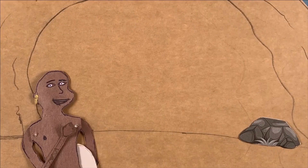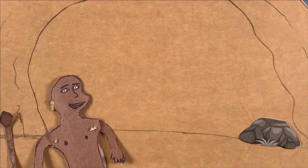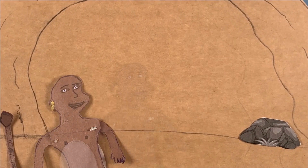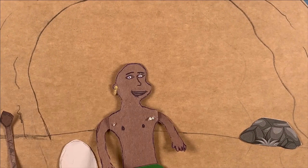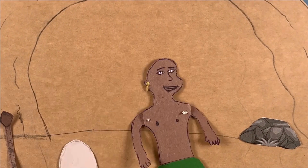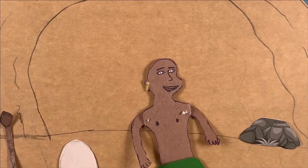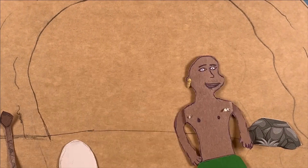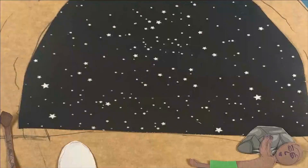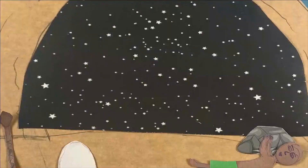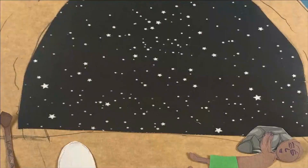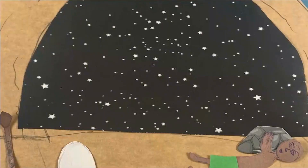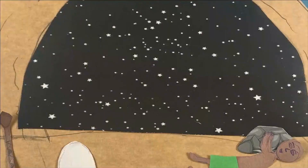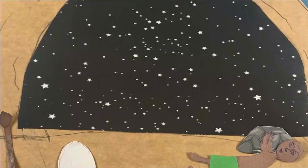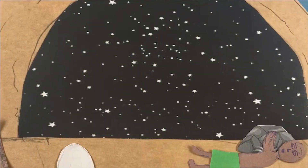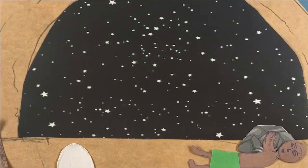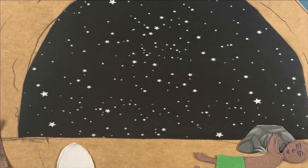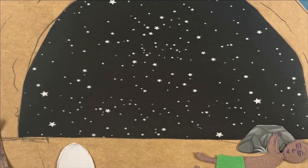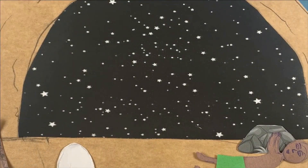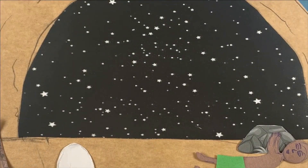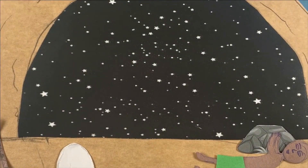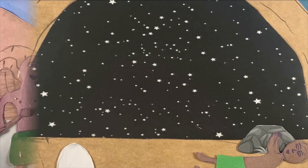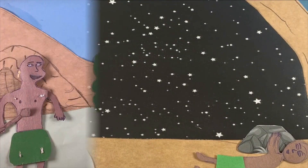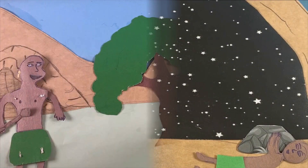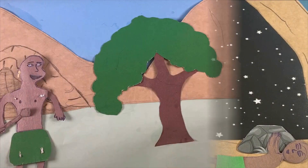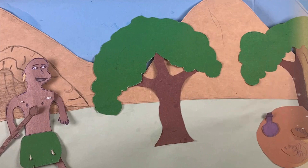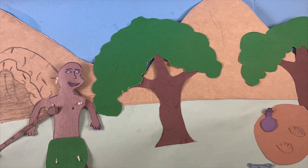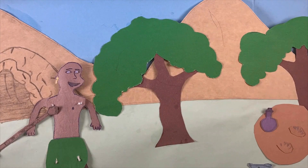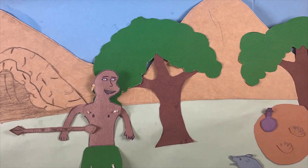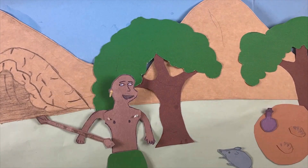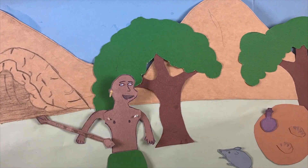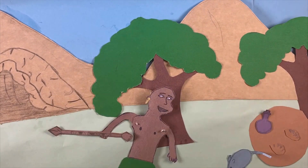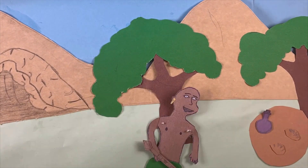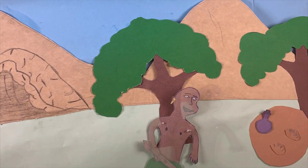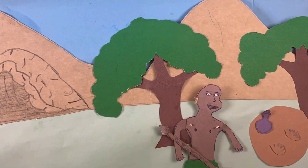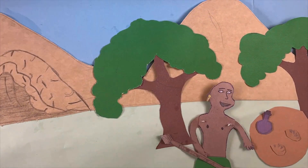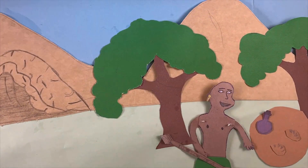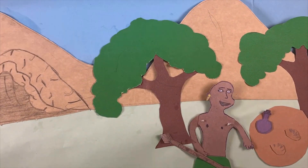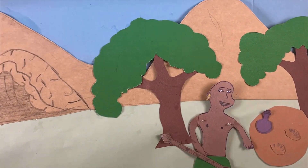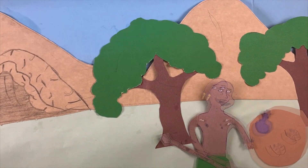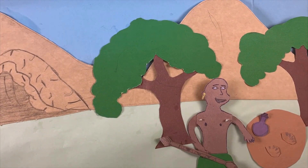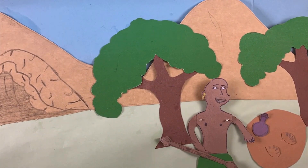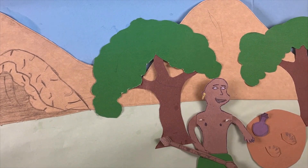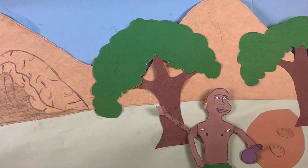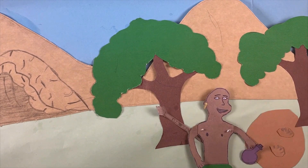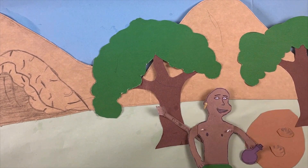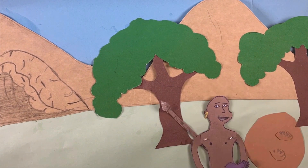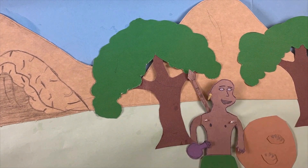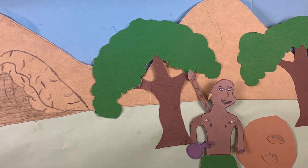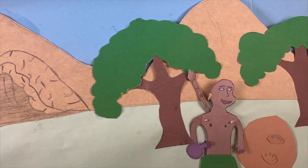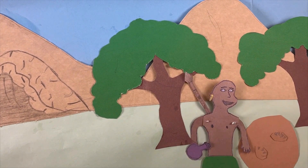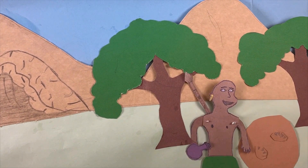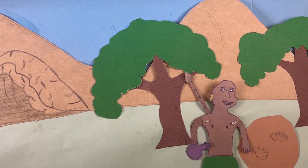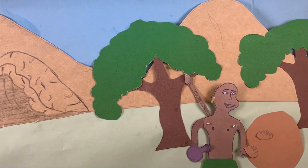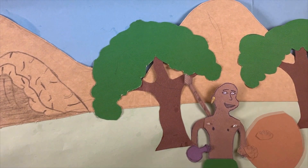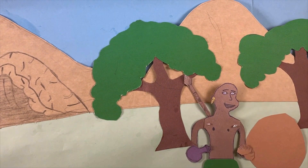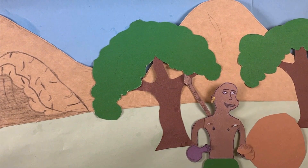astuto lo esconde en su casa y al siguiente día, como es costumbre, fue a cazar ratones nuevamente y encuentra un yoala y dos